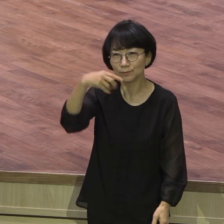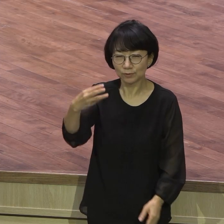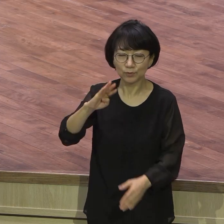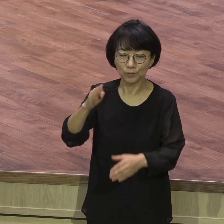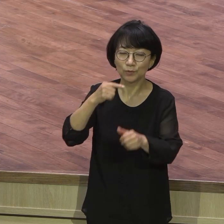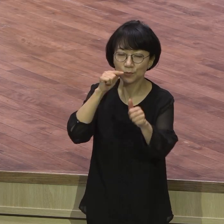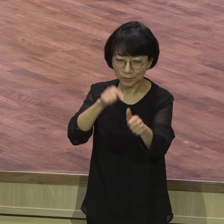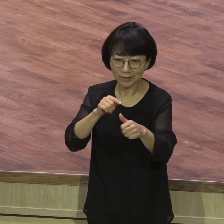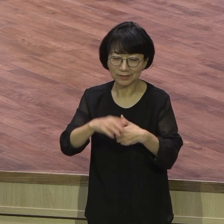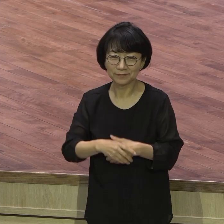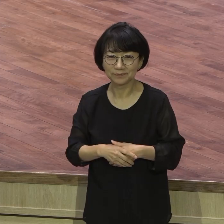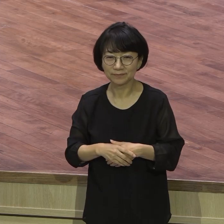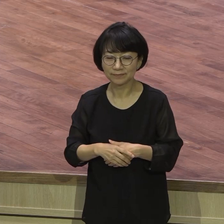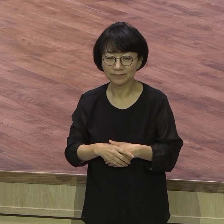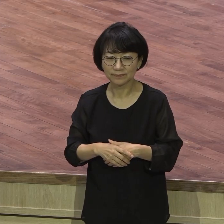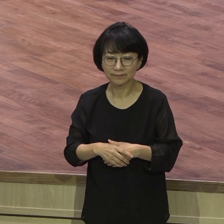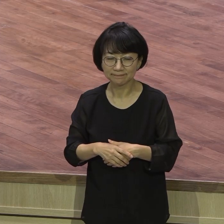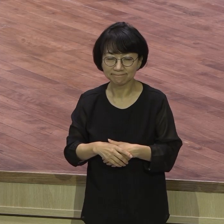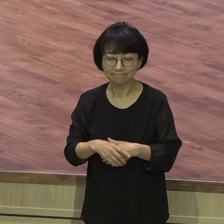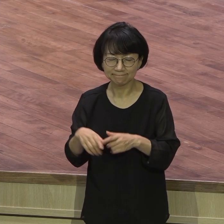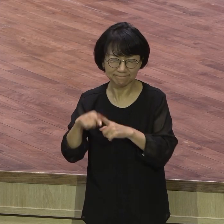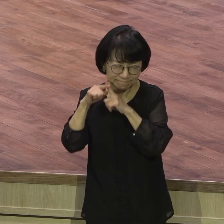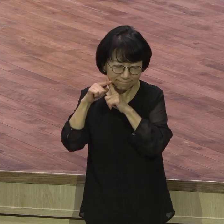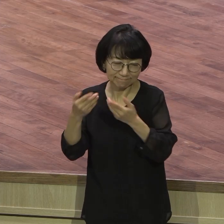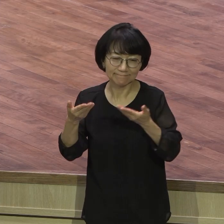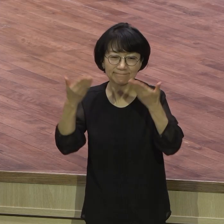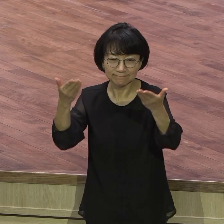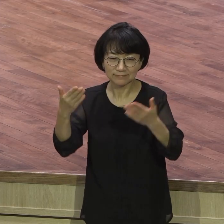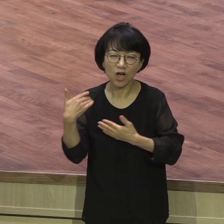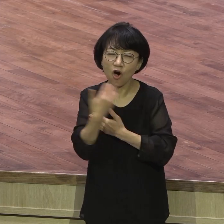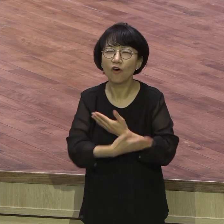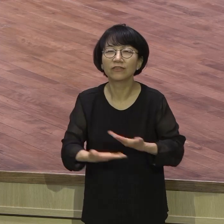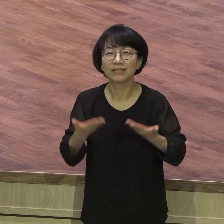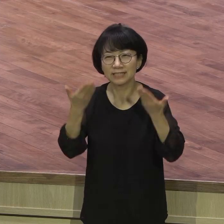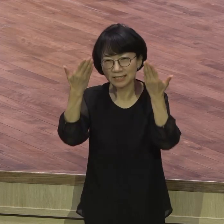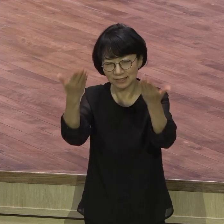산재물 희생입니다 헌신입니다